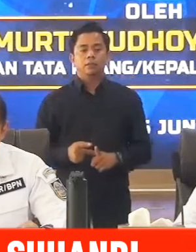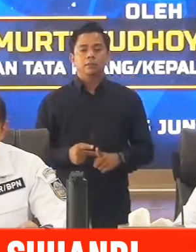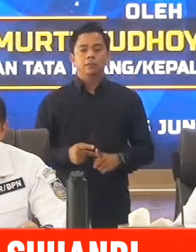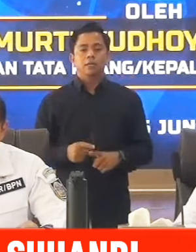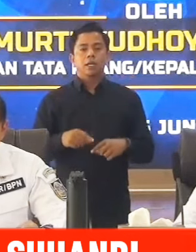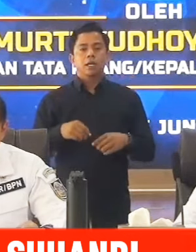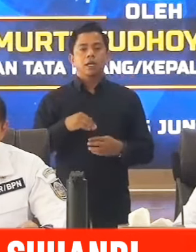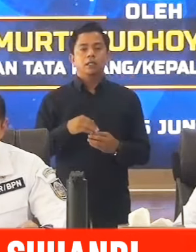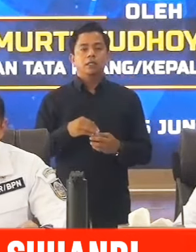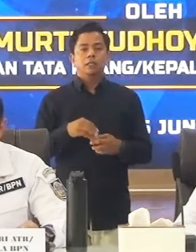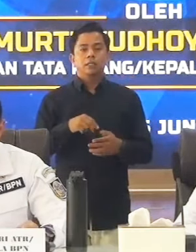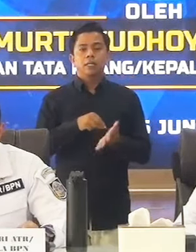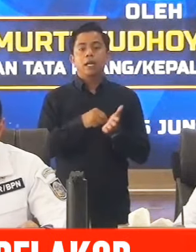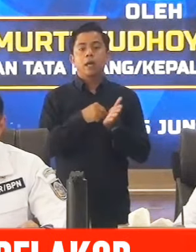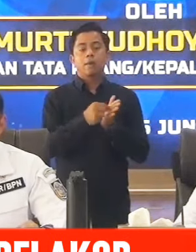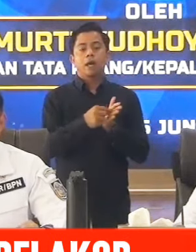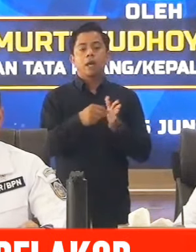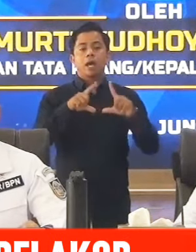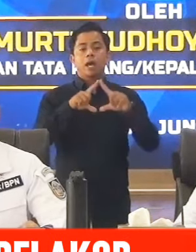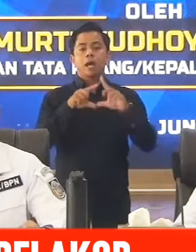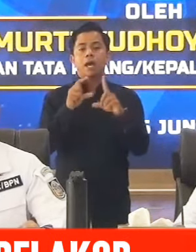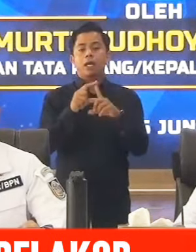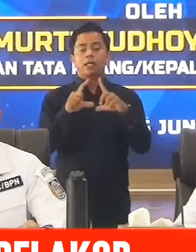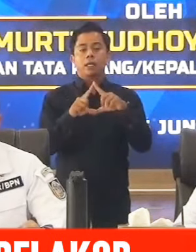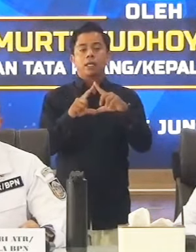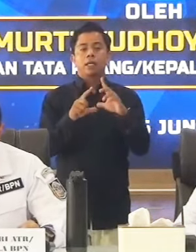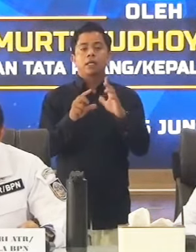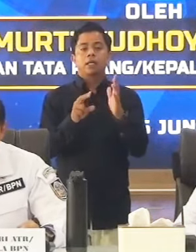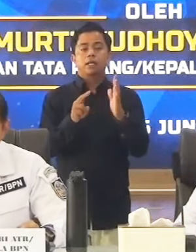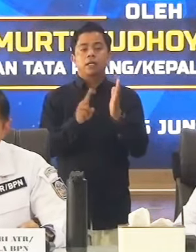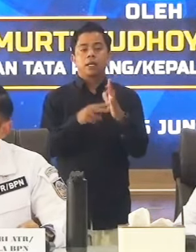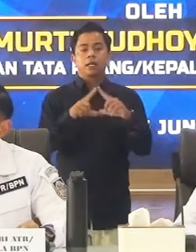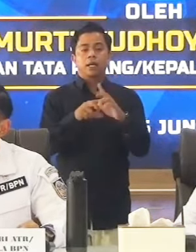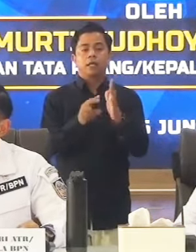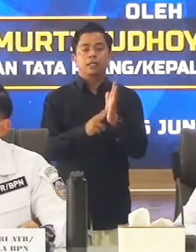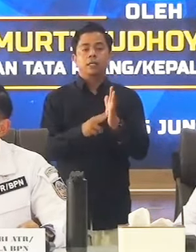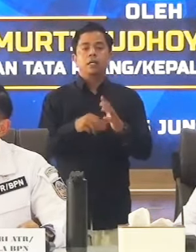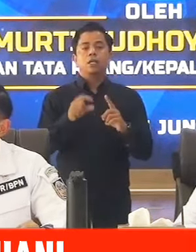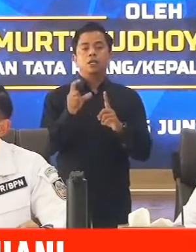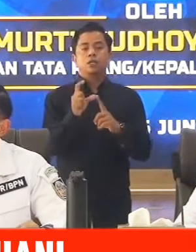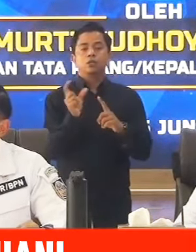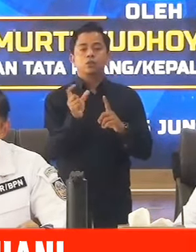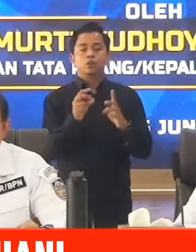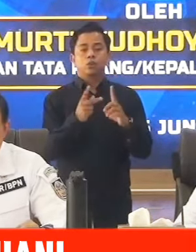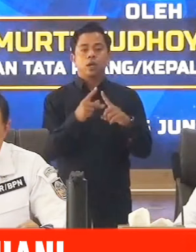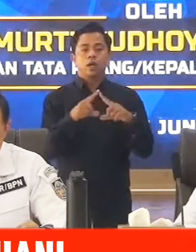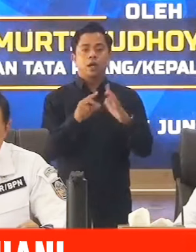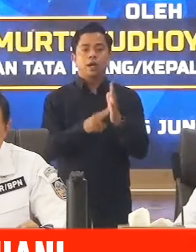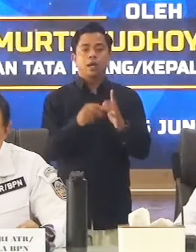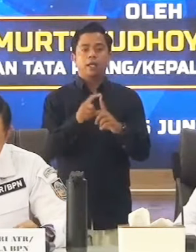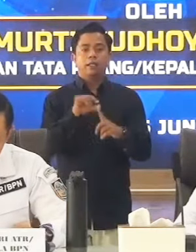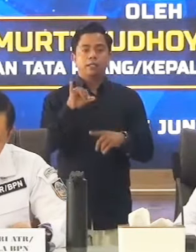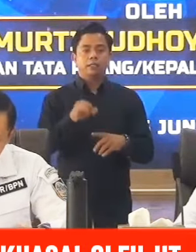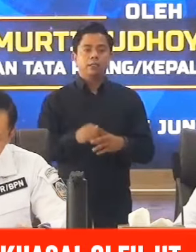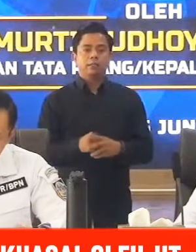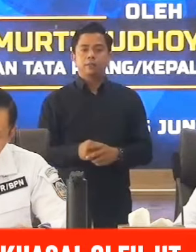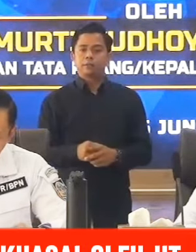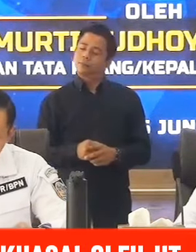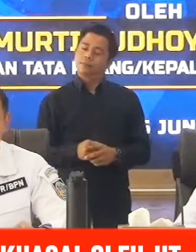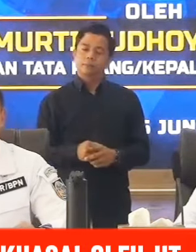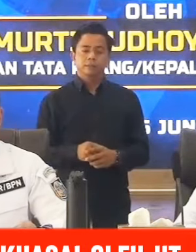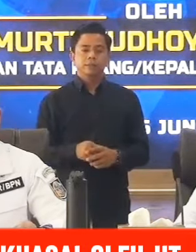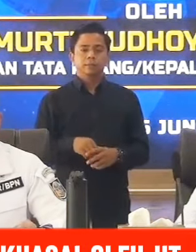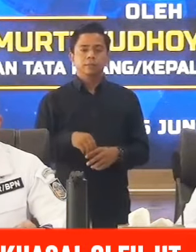nama Adnan Suhandi, yaitu orang tua pelapor bernama Beni Suhandi. Pada